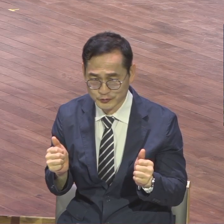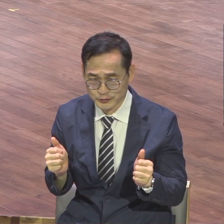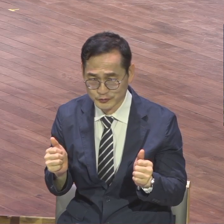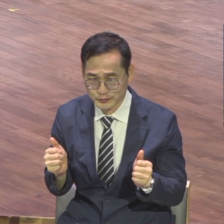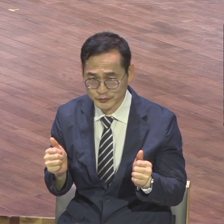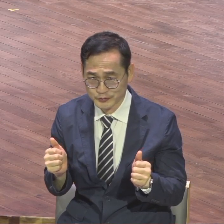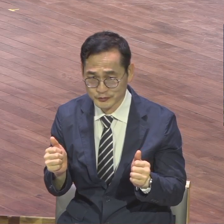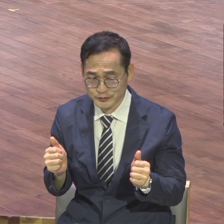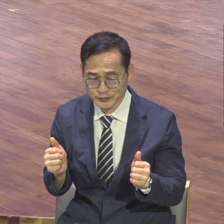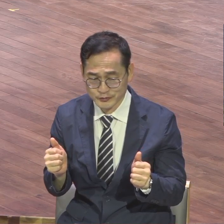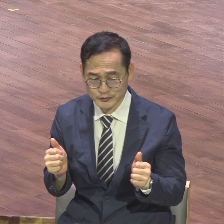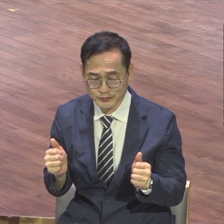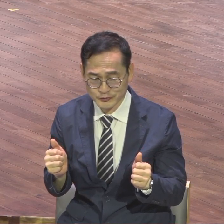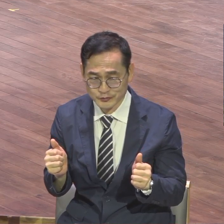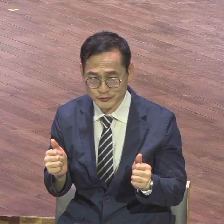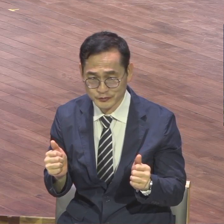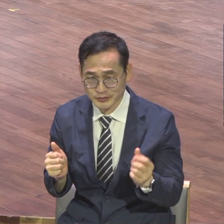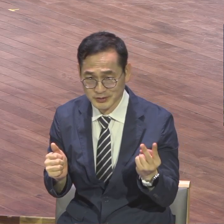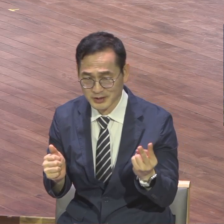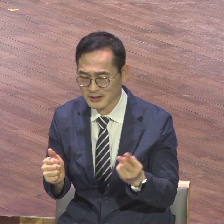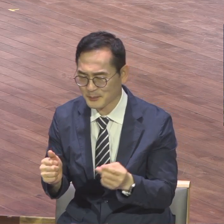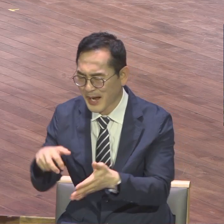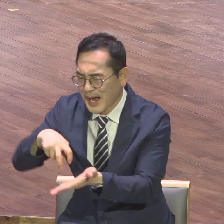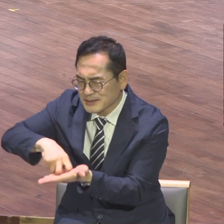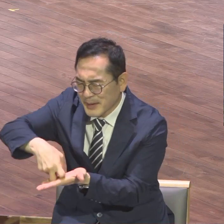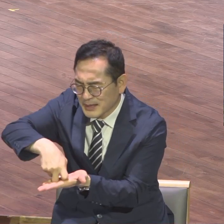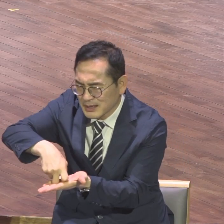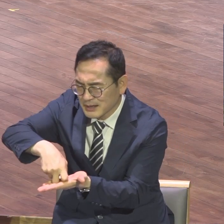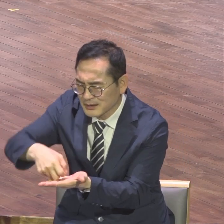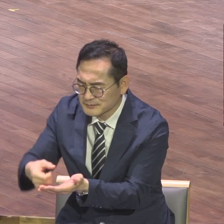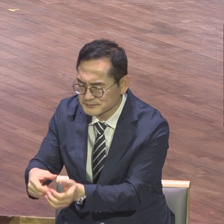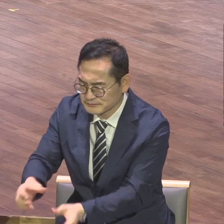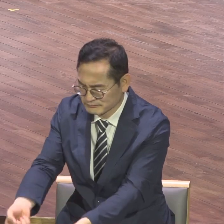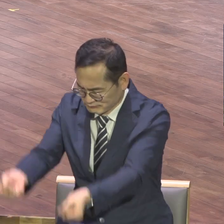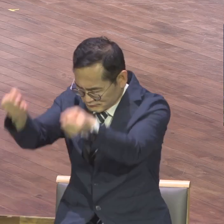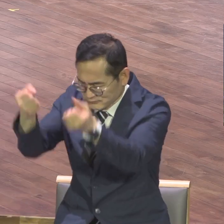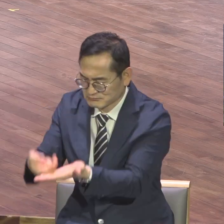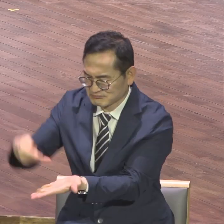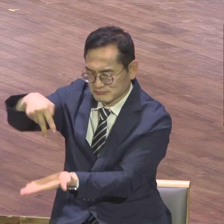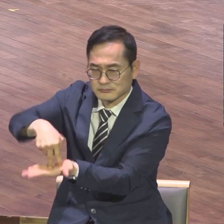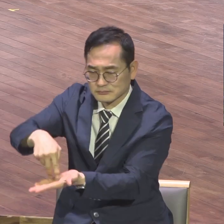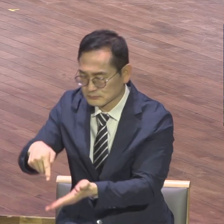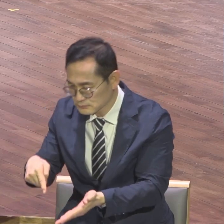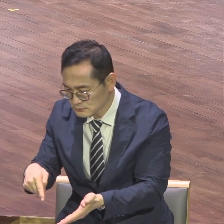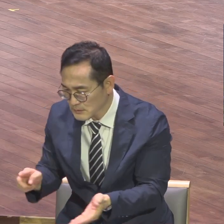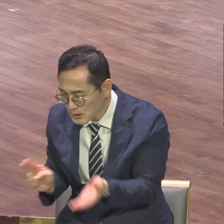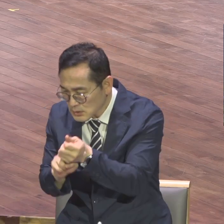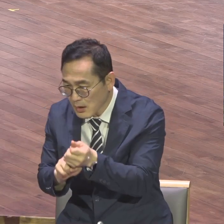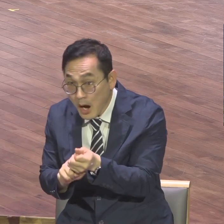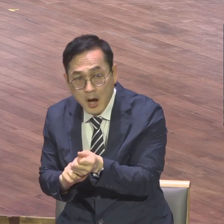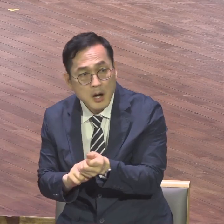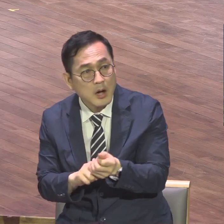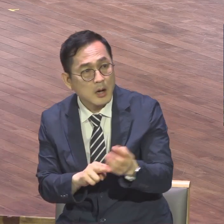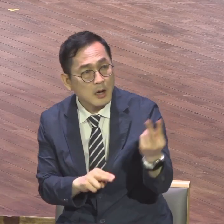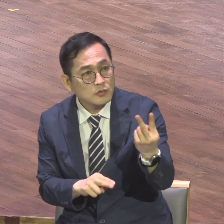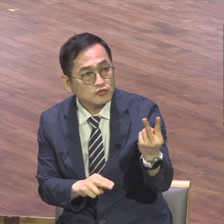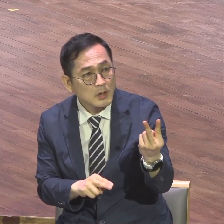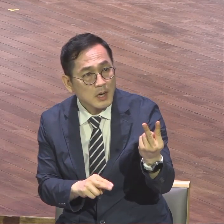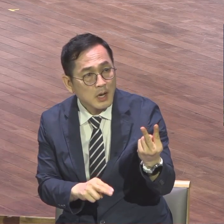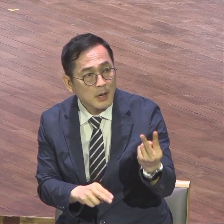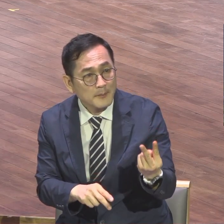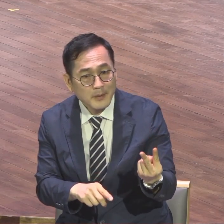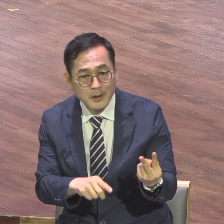어떻게 봐보았냐 하니까 아 이분들은 사람이 아니라 그야말로 제우스와 헤르메스, 제우스